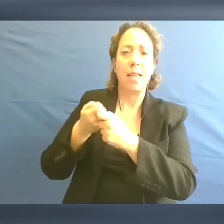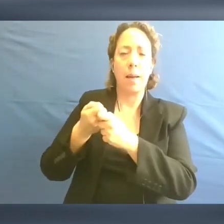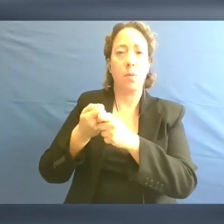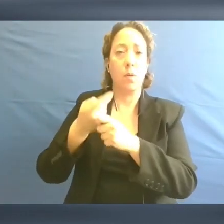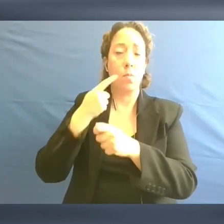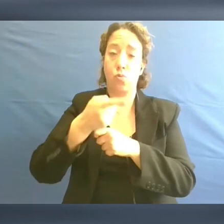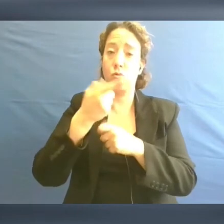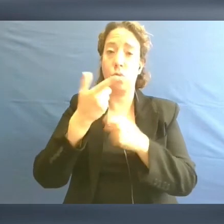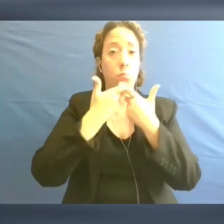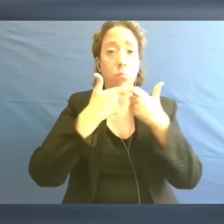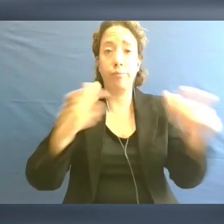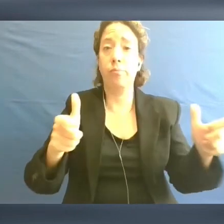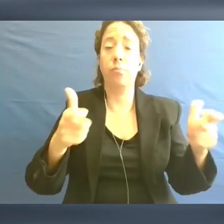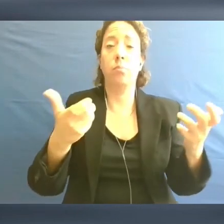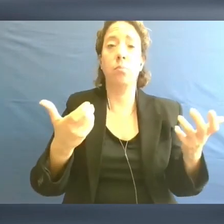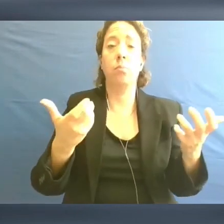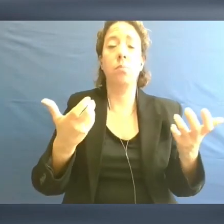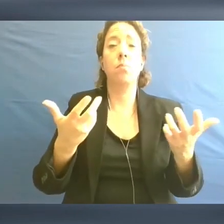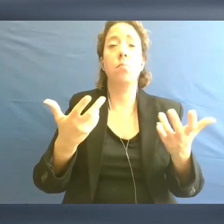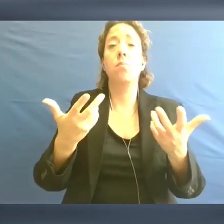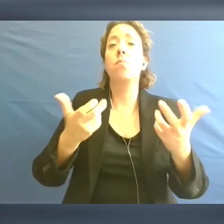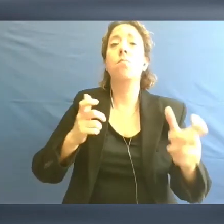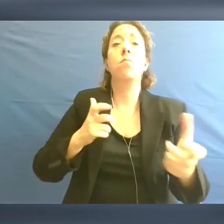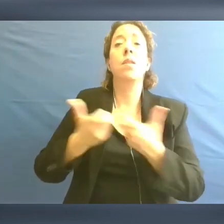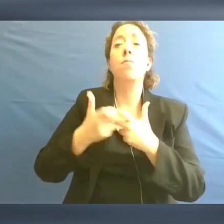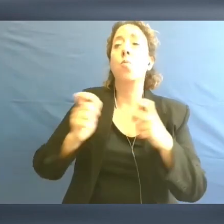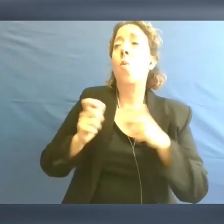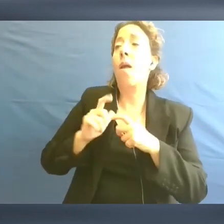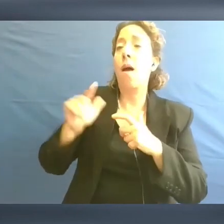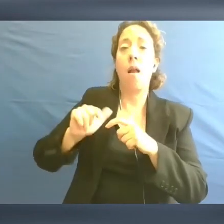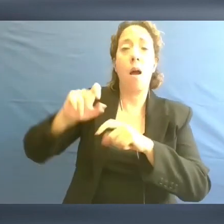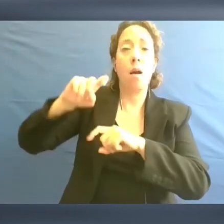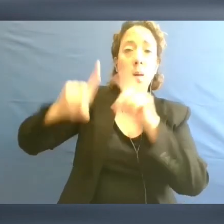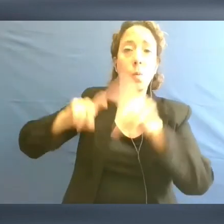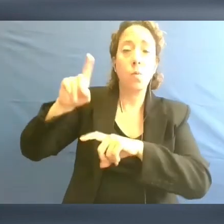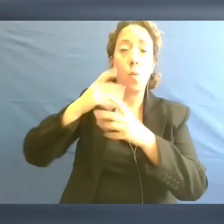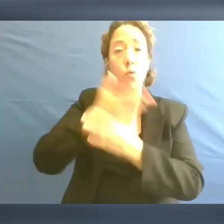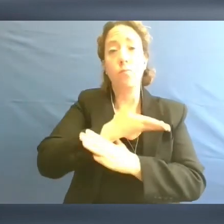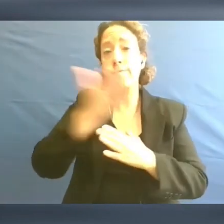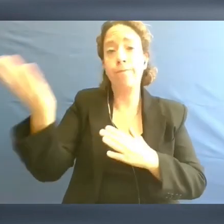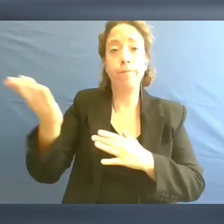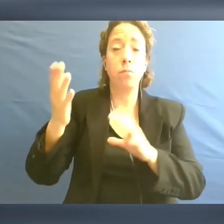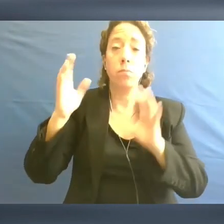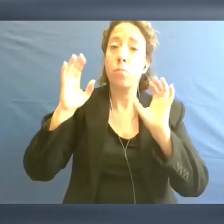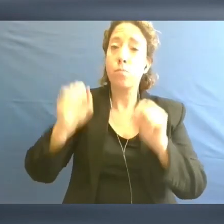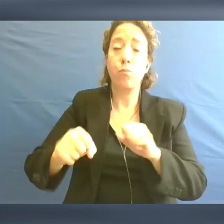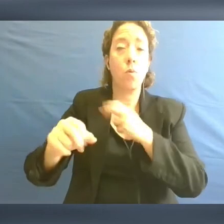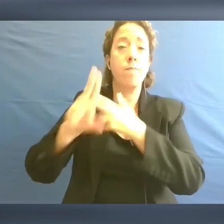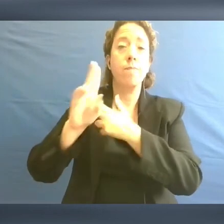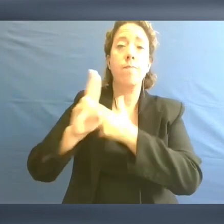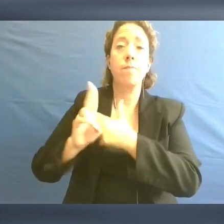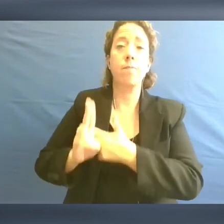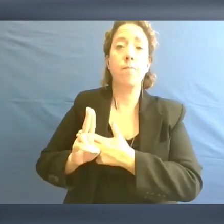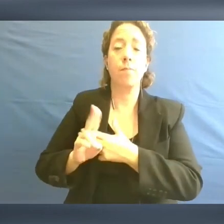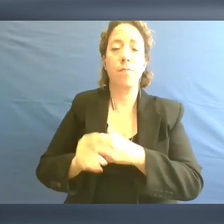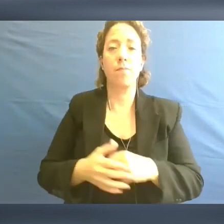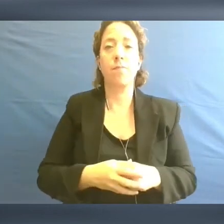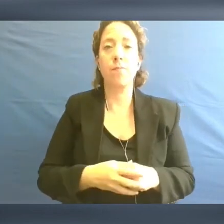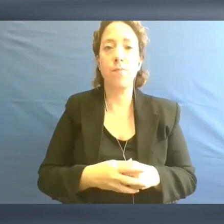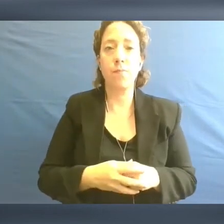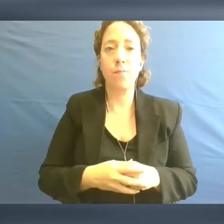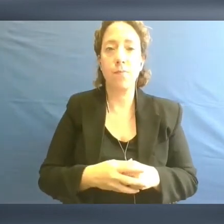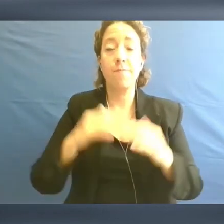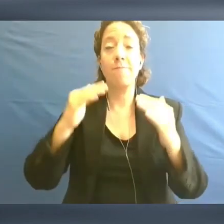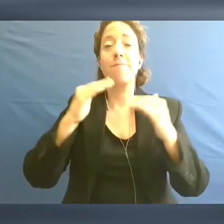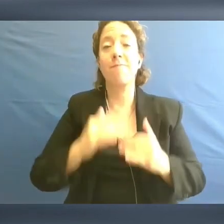accessibles pour que quand nos collègues font des questionnaires, tout à chacun puisse y répondre. Et enfin,